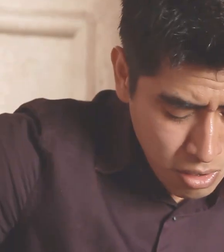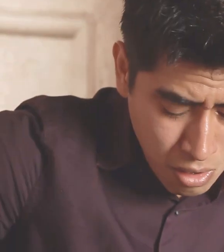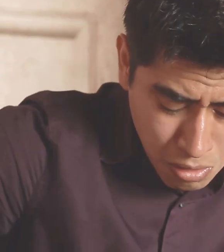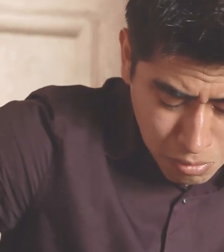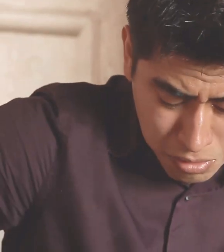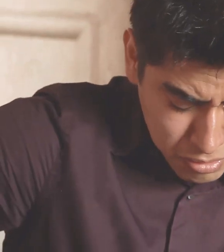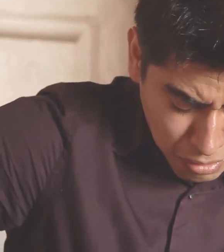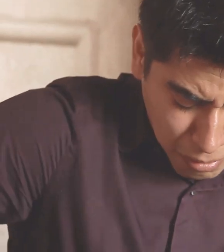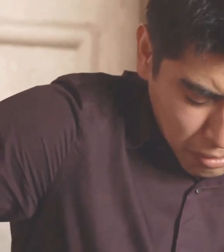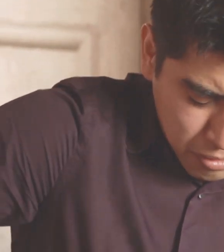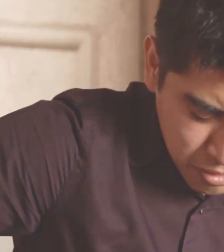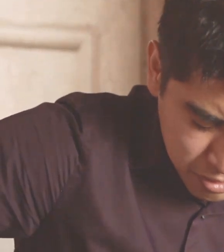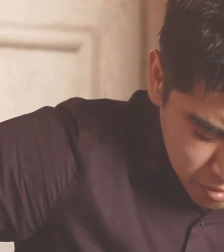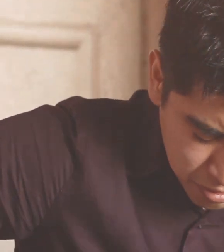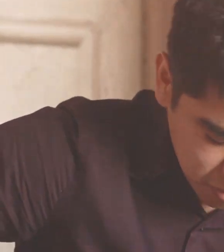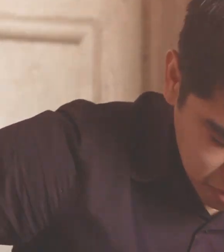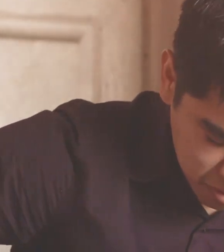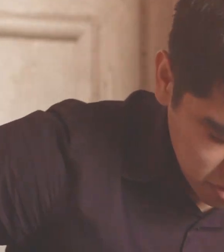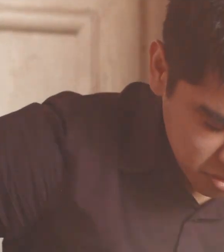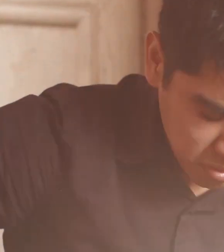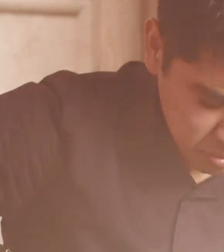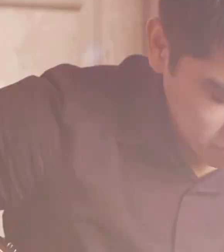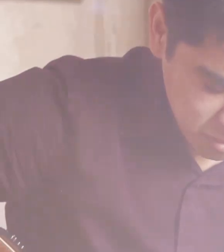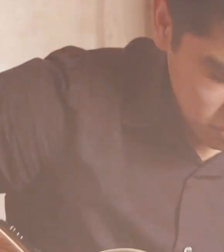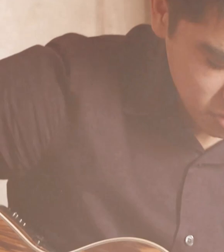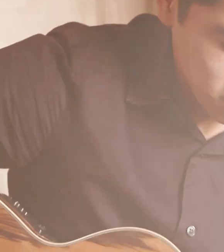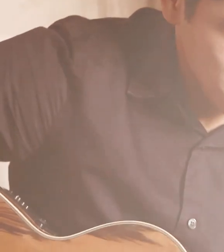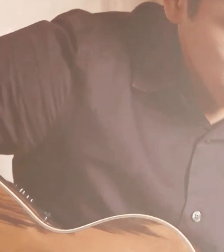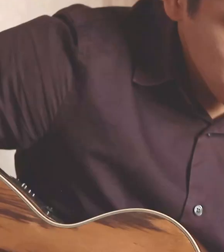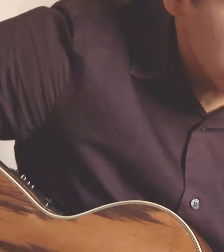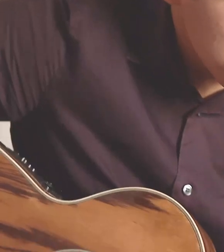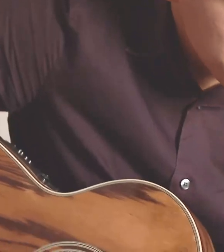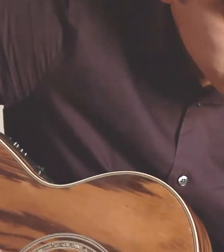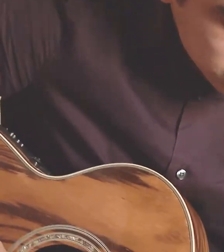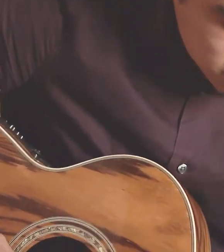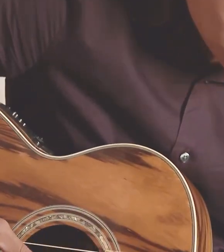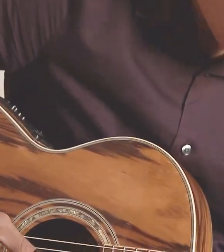el mundo 1